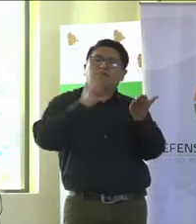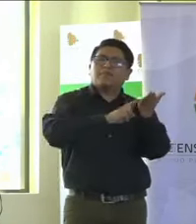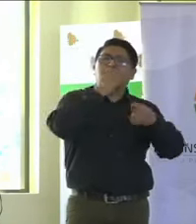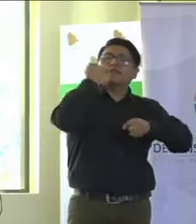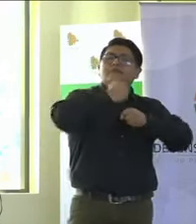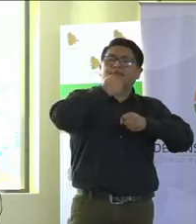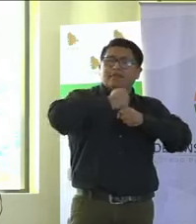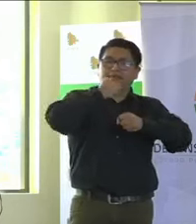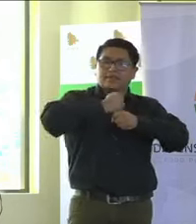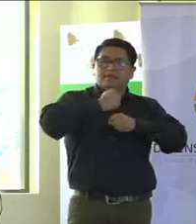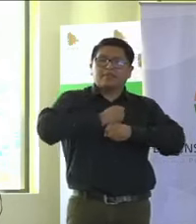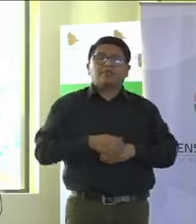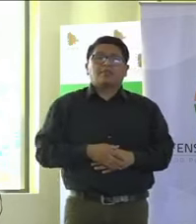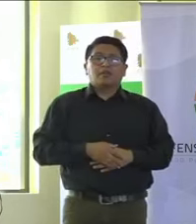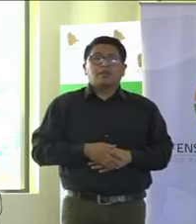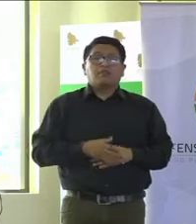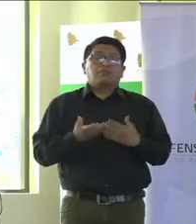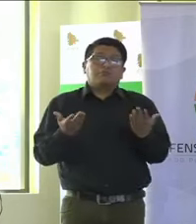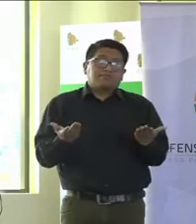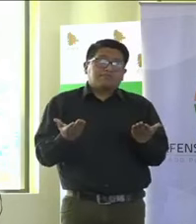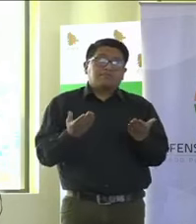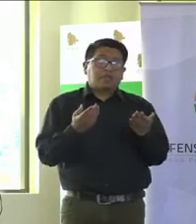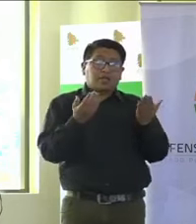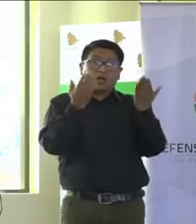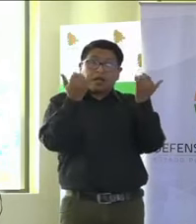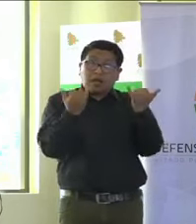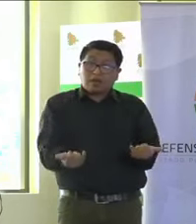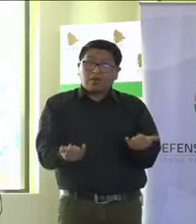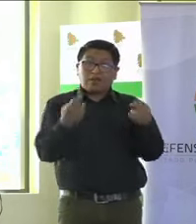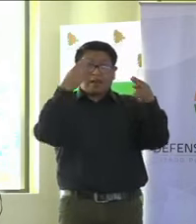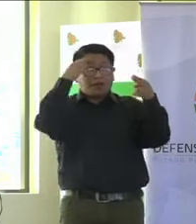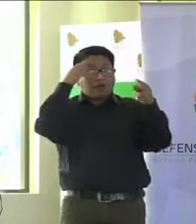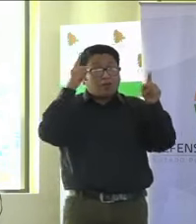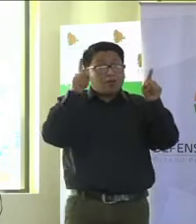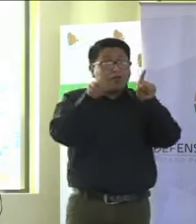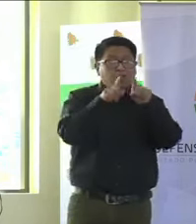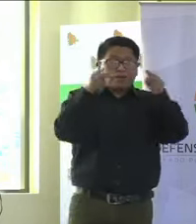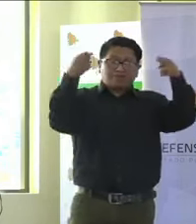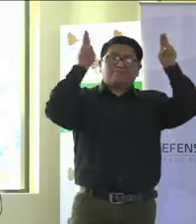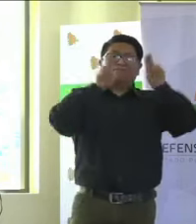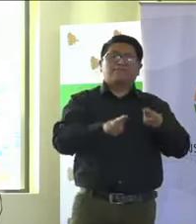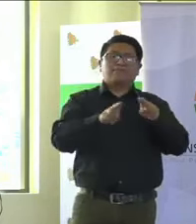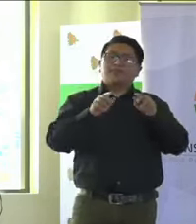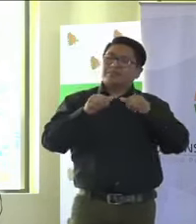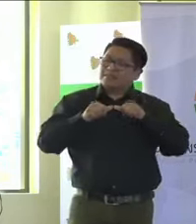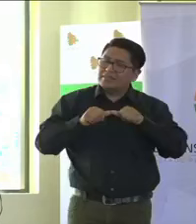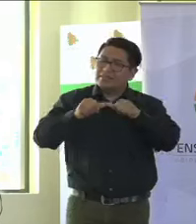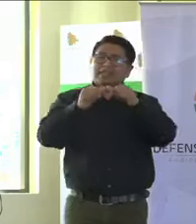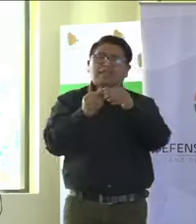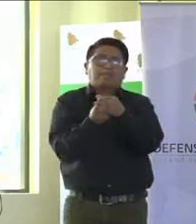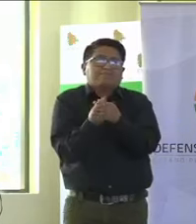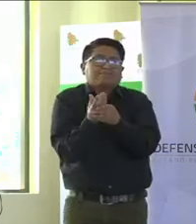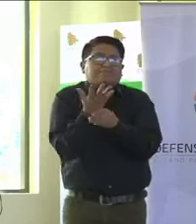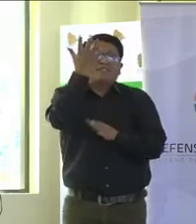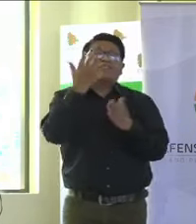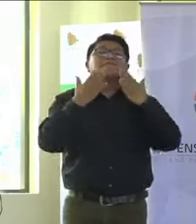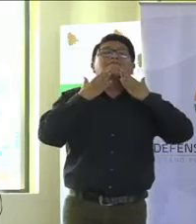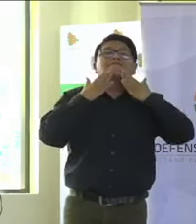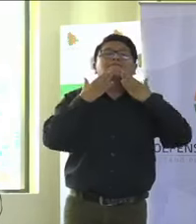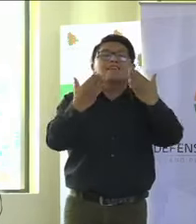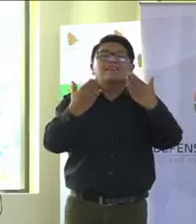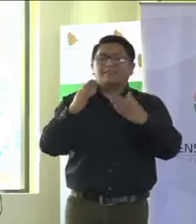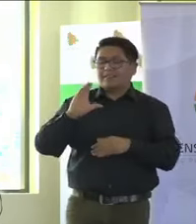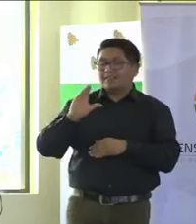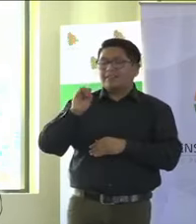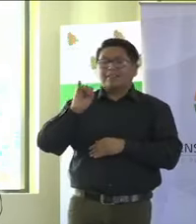Pueblo y pues para que este convenio irradie y siga creciendo. Muchas gracias a Así es